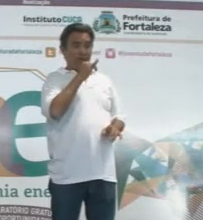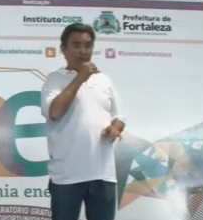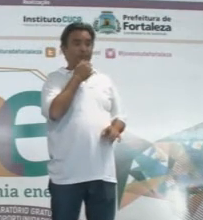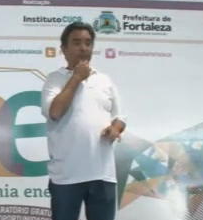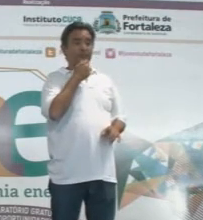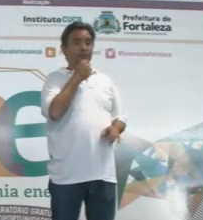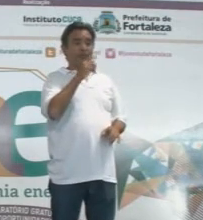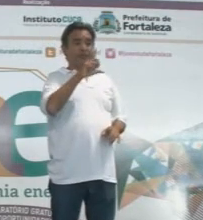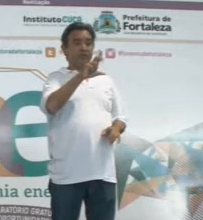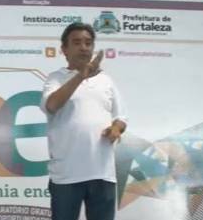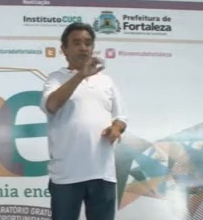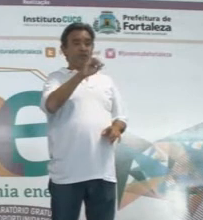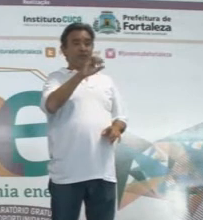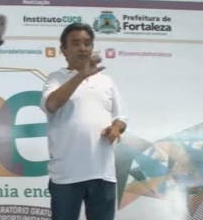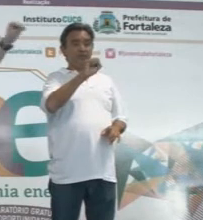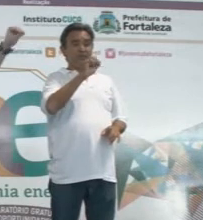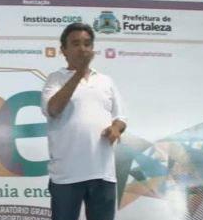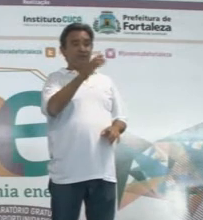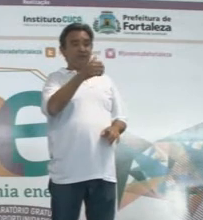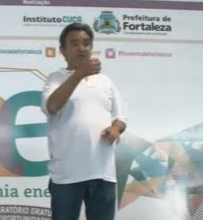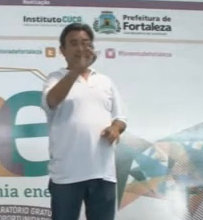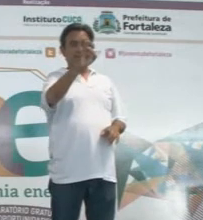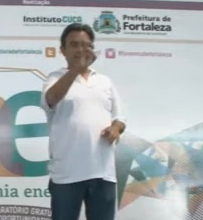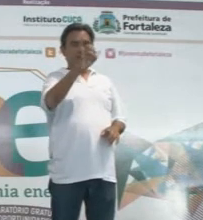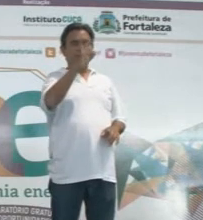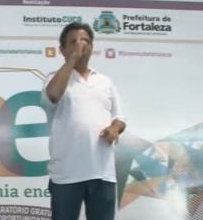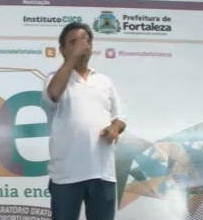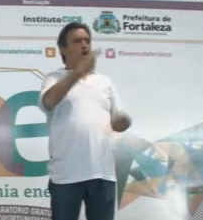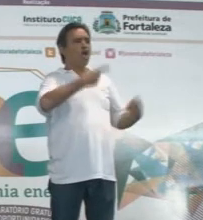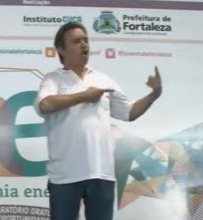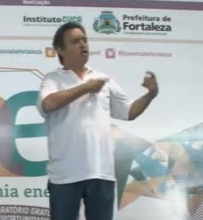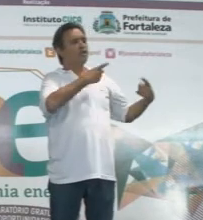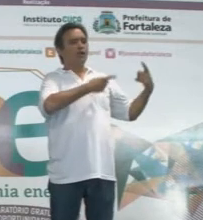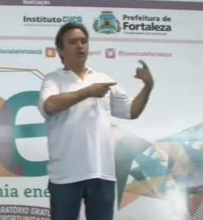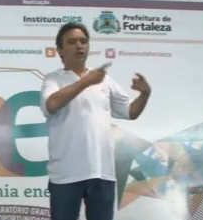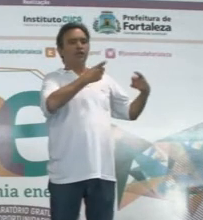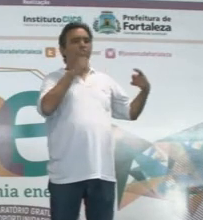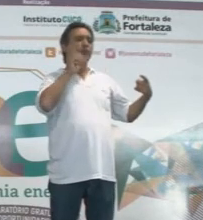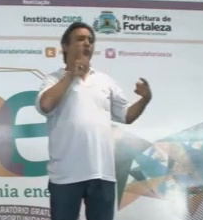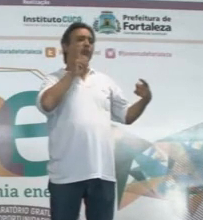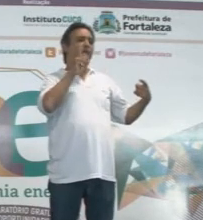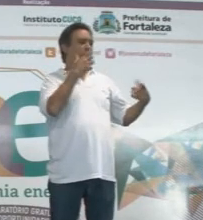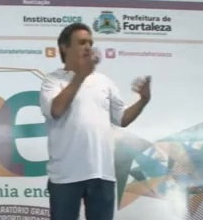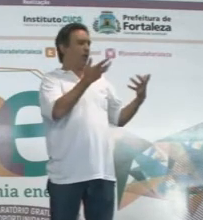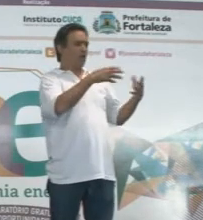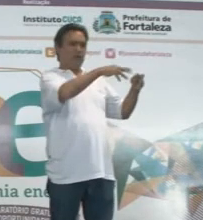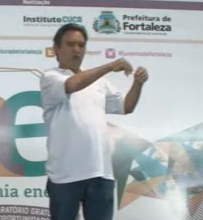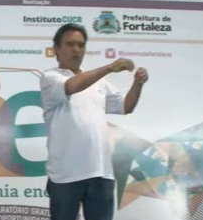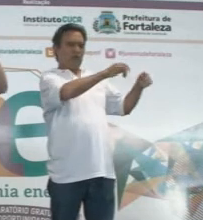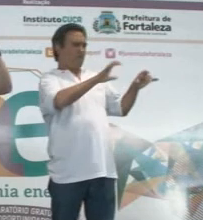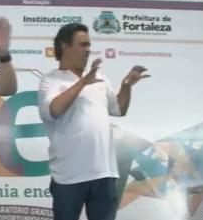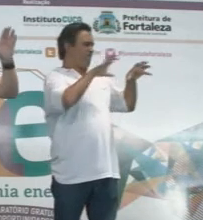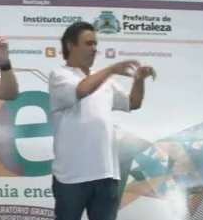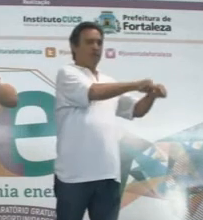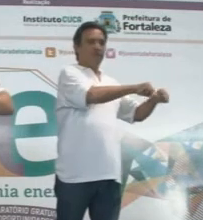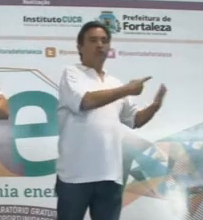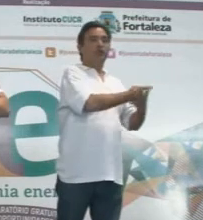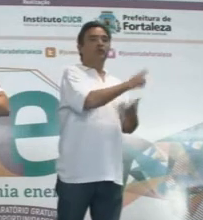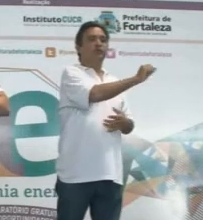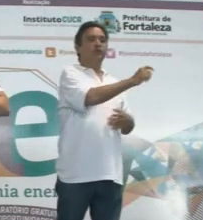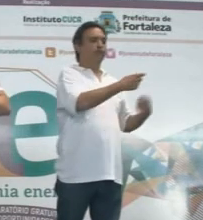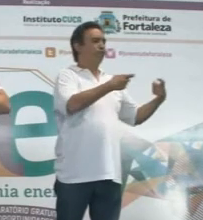XV, inventou de fazer uma guerra contra os Estados Unidos para tomar o território americano. Levou uma